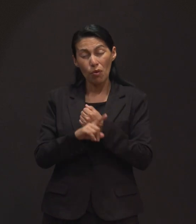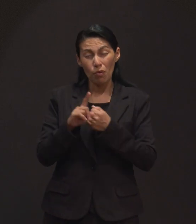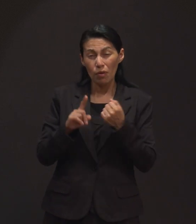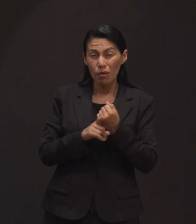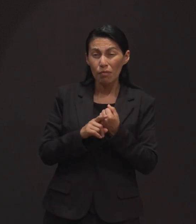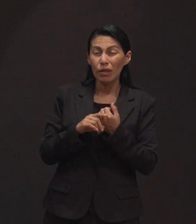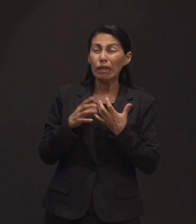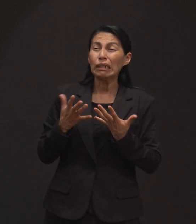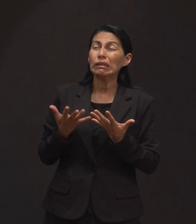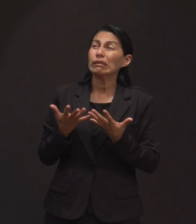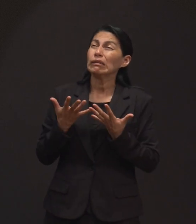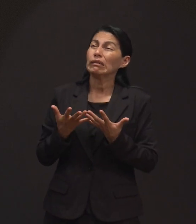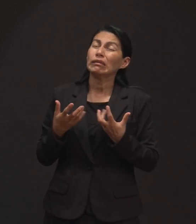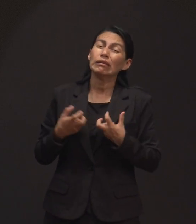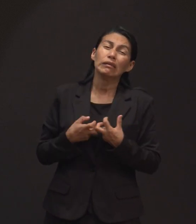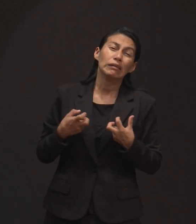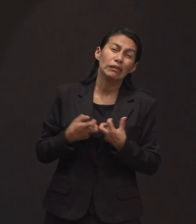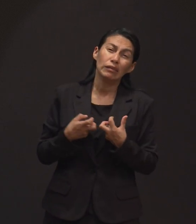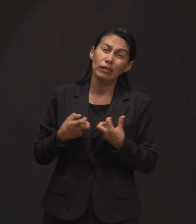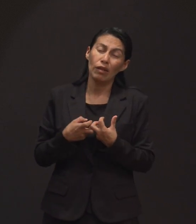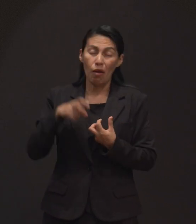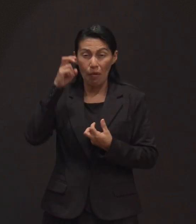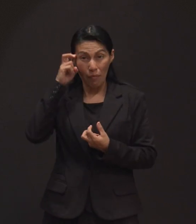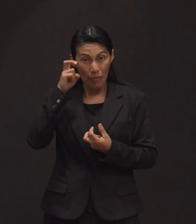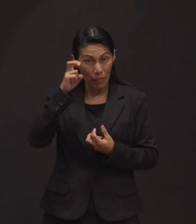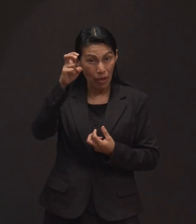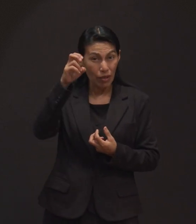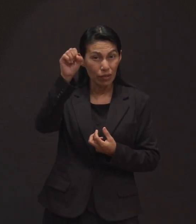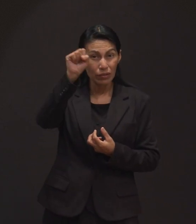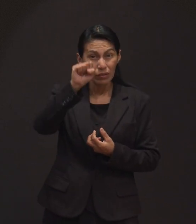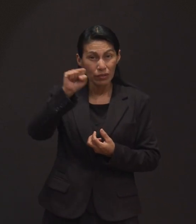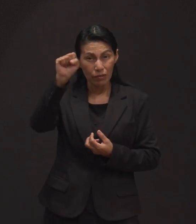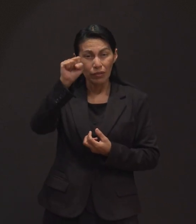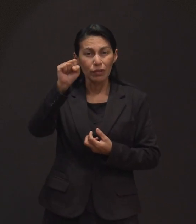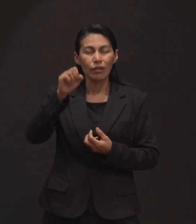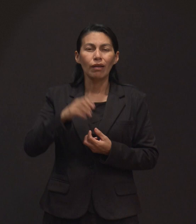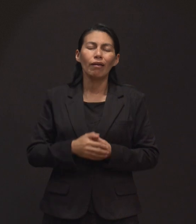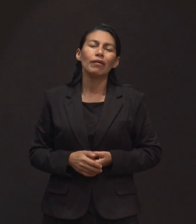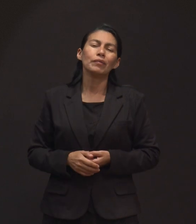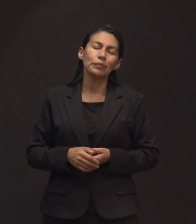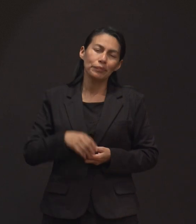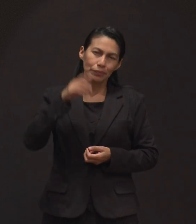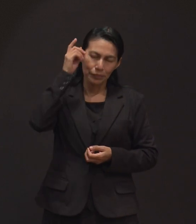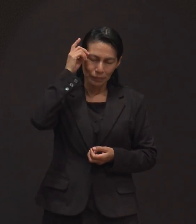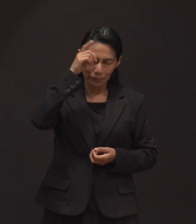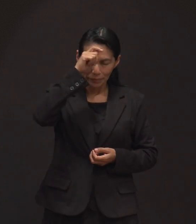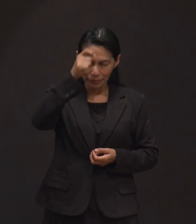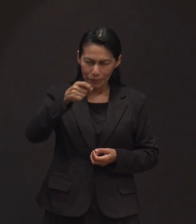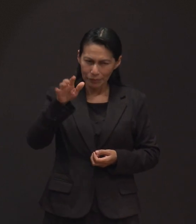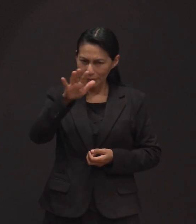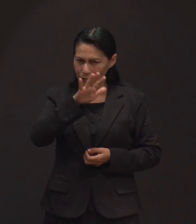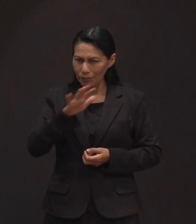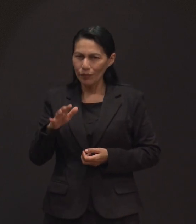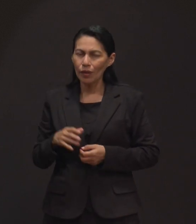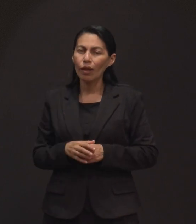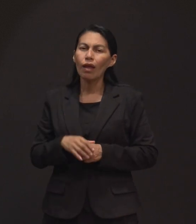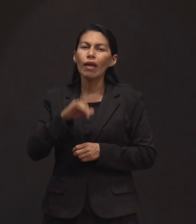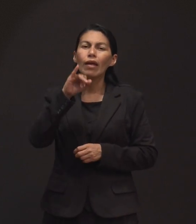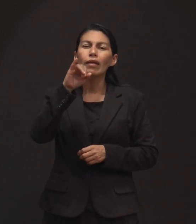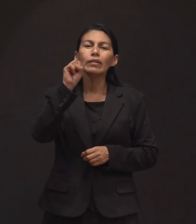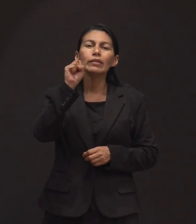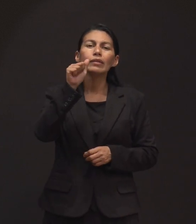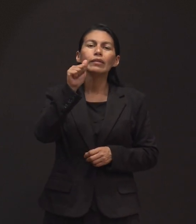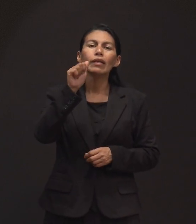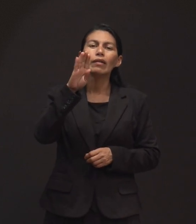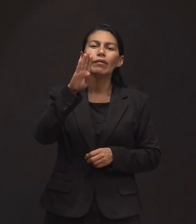ansiedad y por un viaje que haré este sábado. Dios les bendiga y cuide a todos. Vamos a estar orando por ti, Isabel,